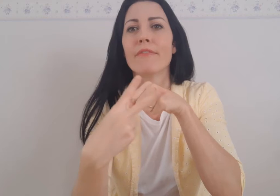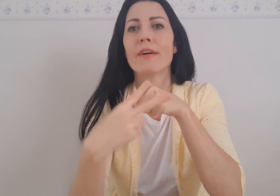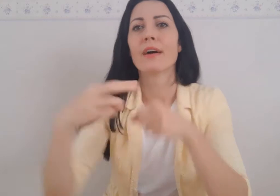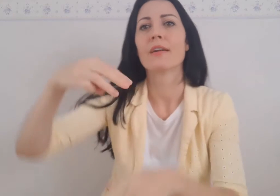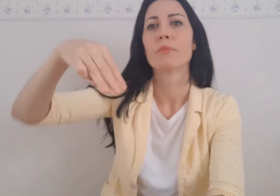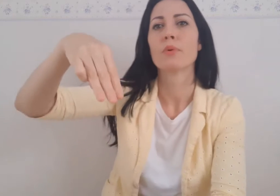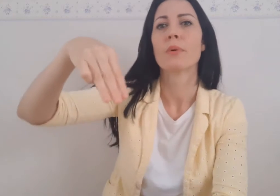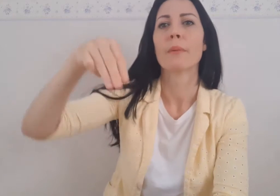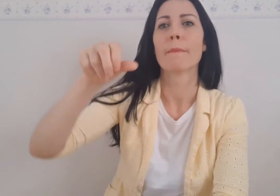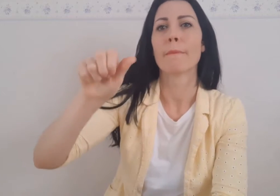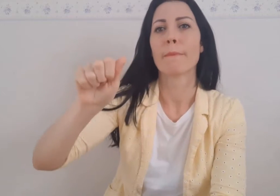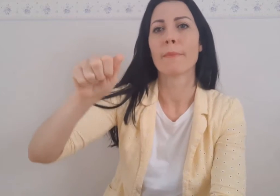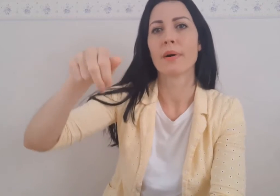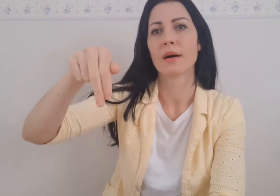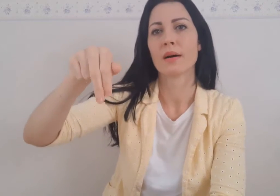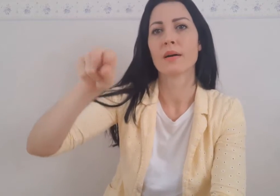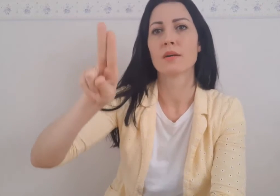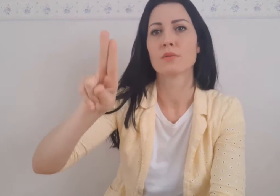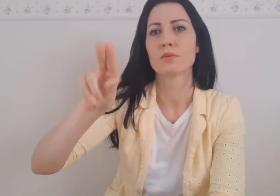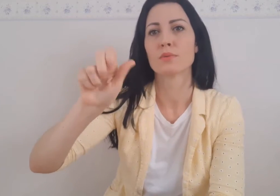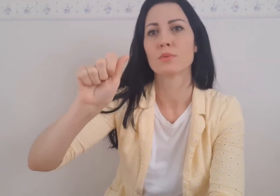verbos manuais.